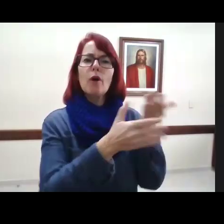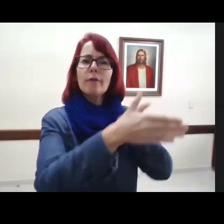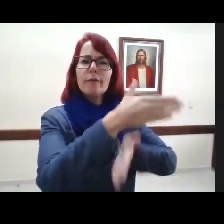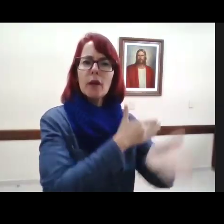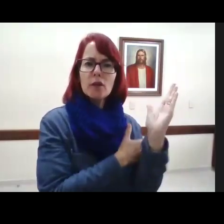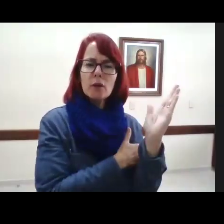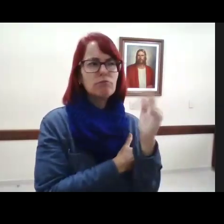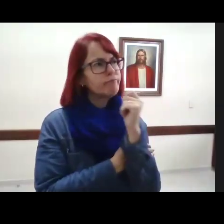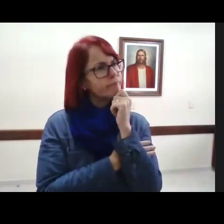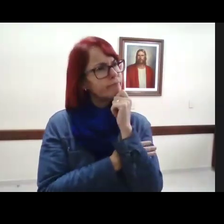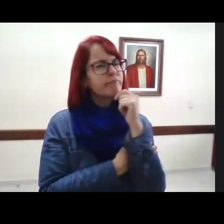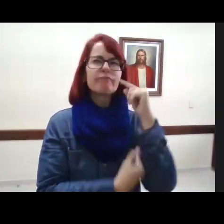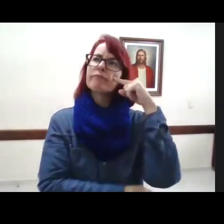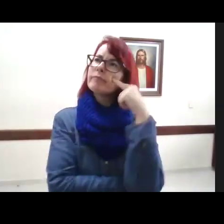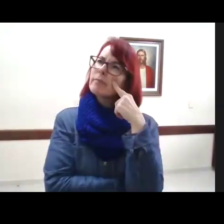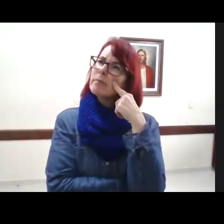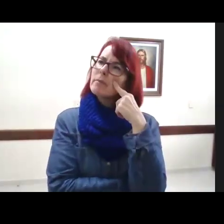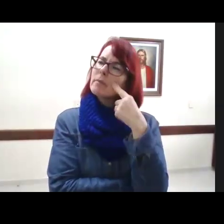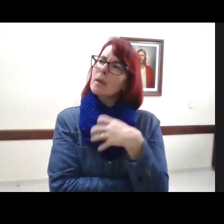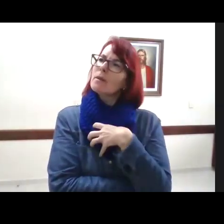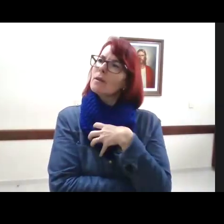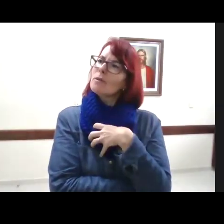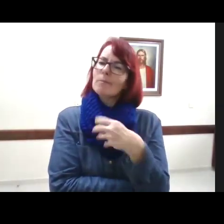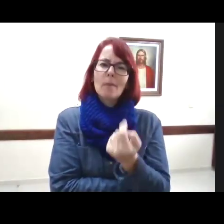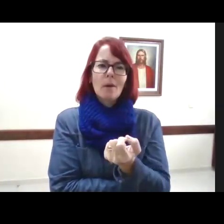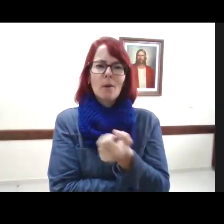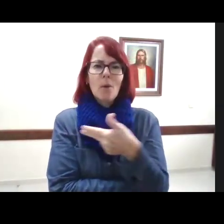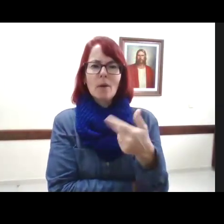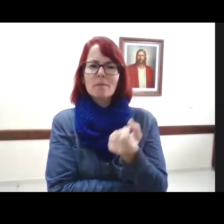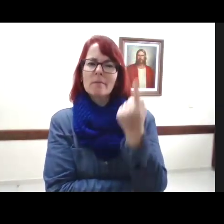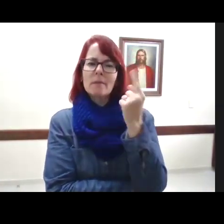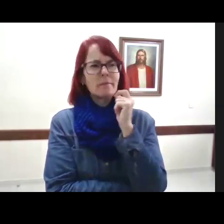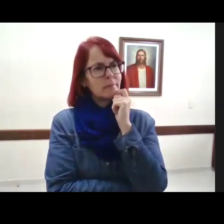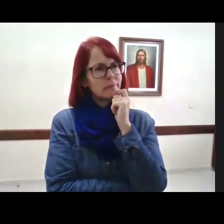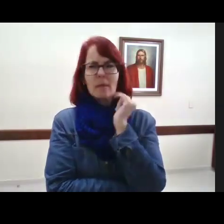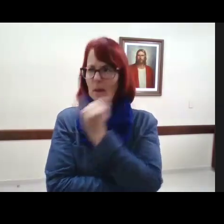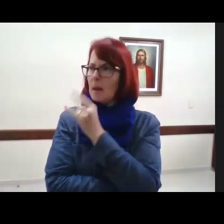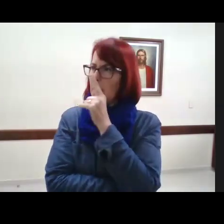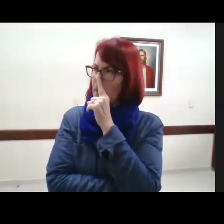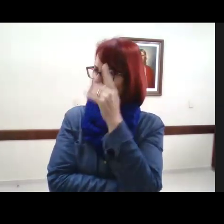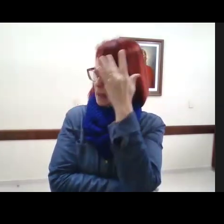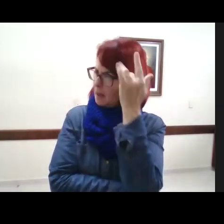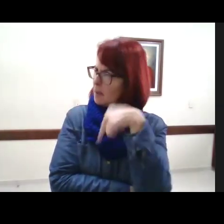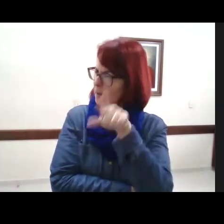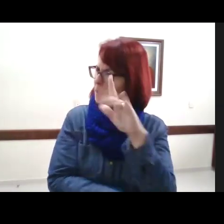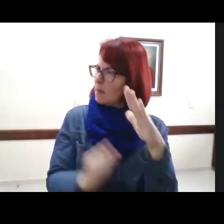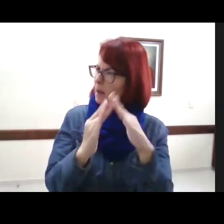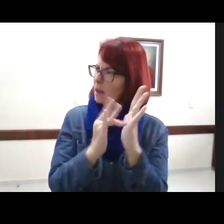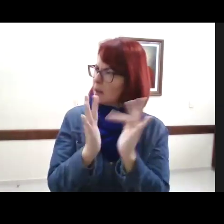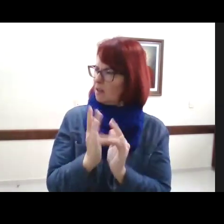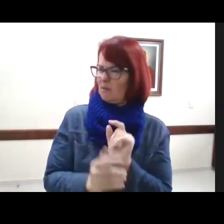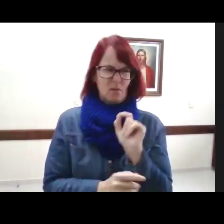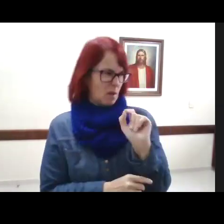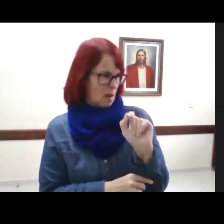eu olhei assim pra mim e senti uma coisa muito louca. Eu falei: "Mamãe, me leva na igreja?" Ela olhou assim pra mim e falou: "O